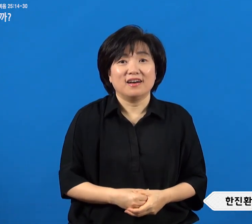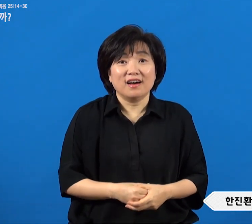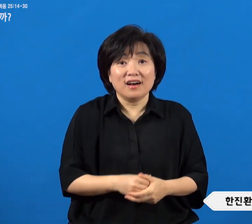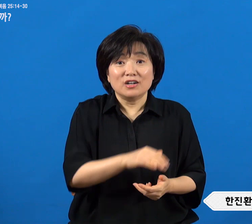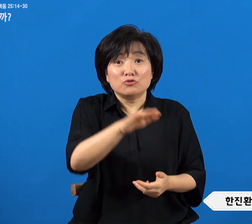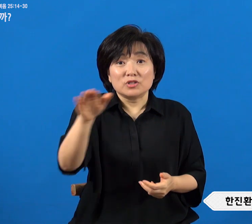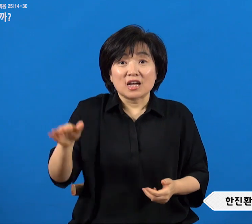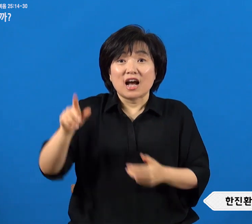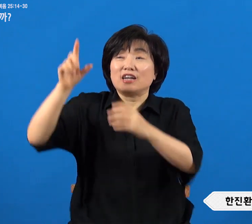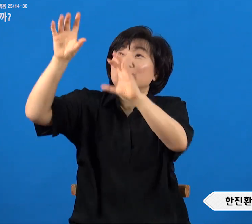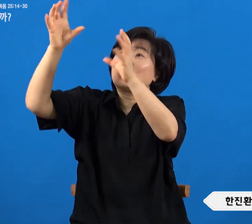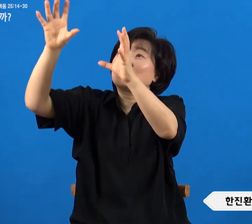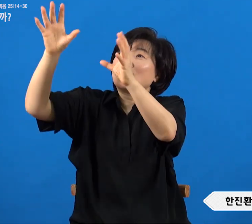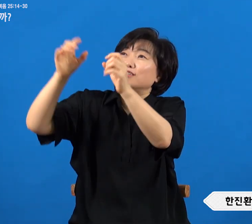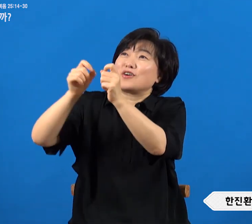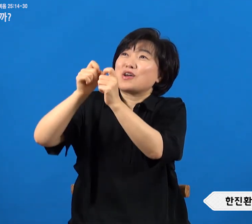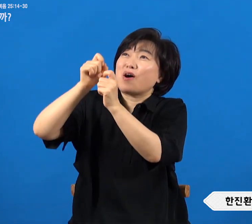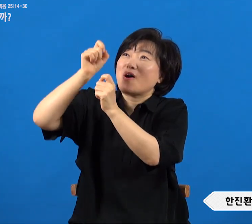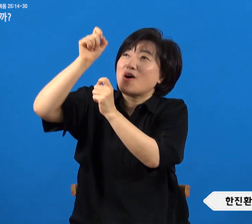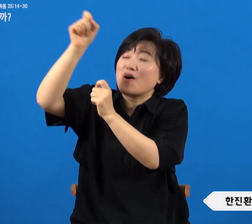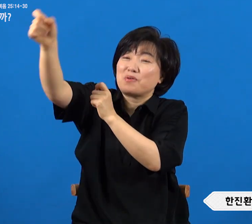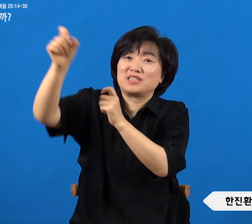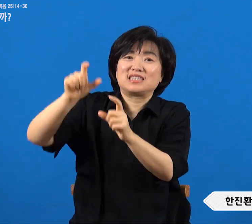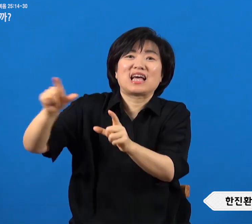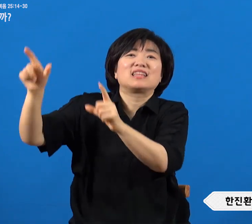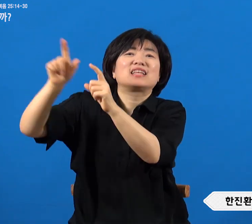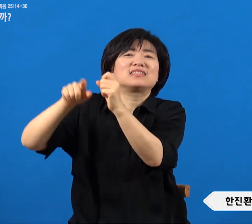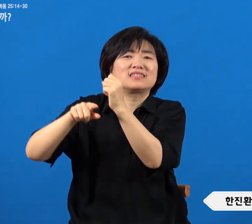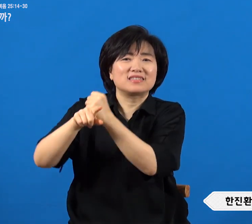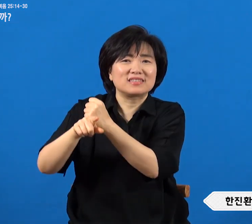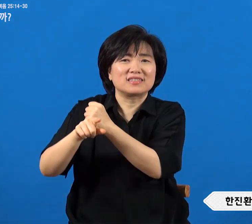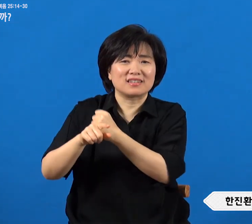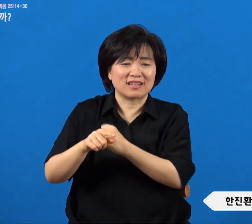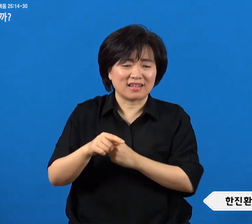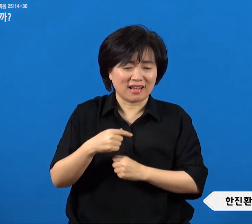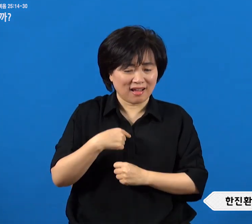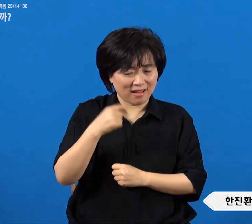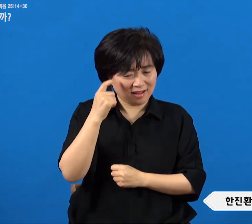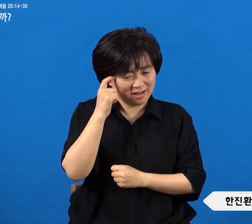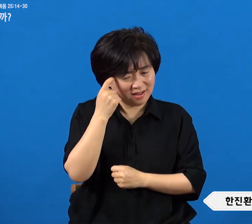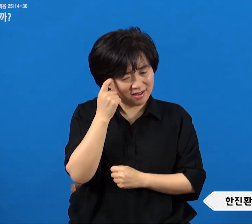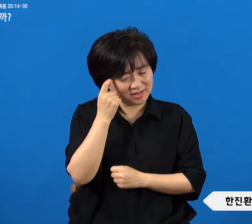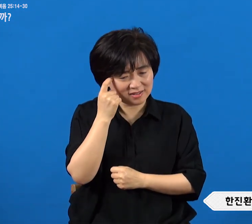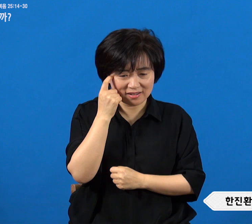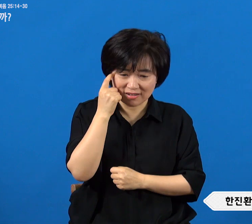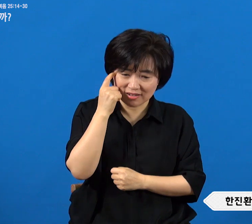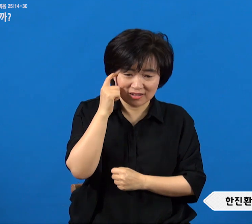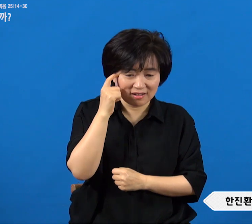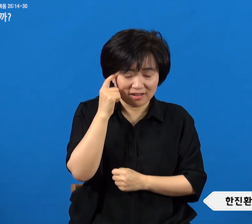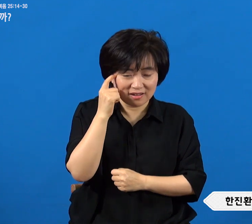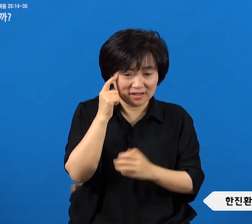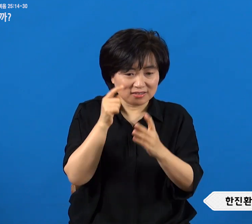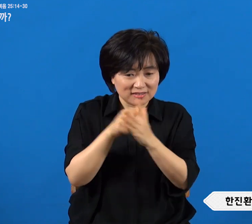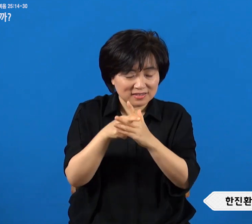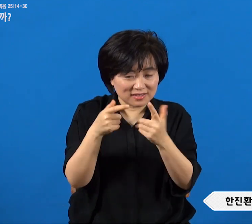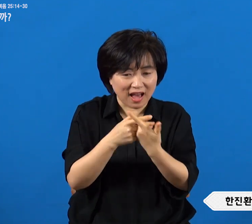그러니까 우리가 천국에서 영원히 산다는 것은 우리의 이 조그마한 머리는 상상할 수 없는